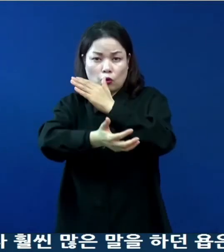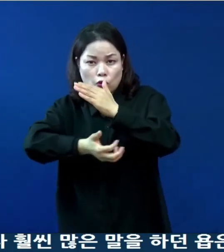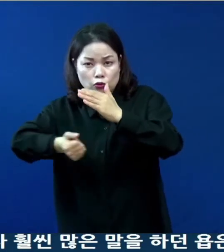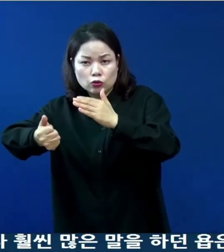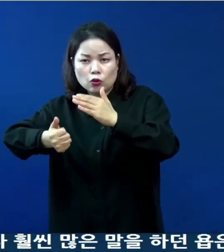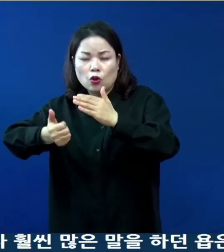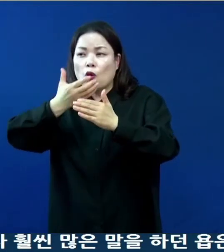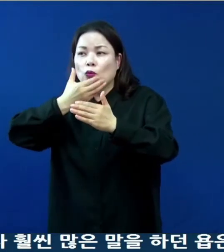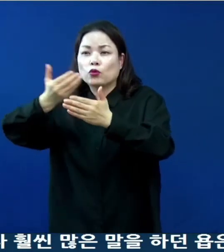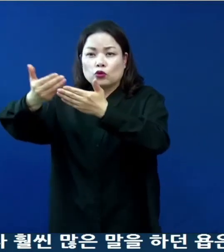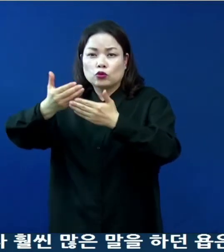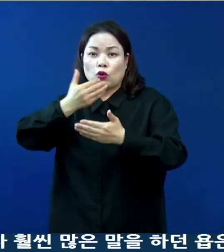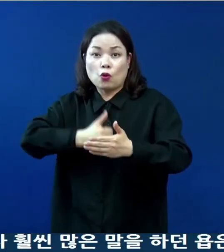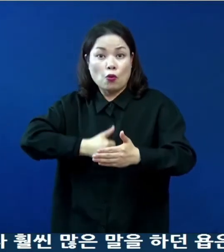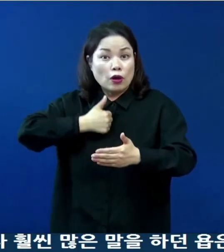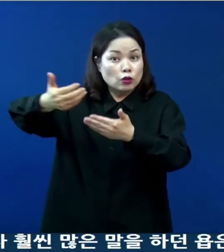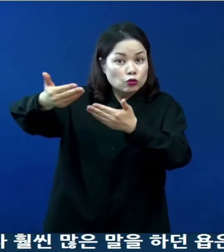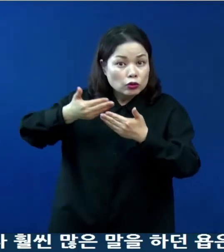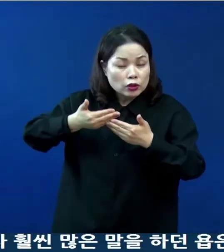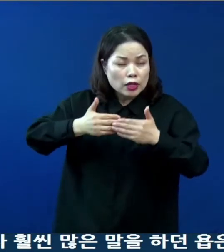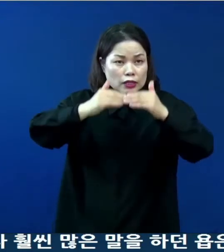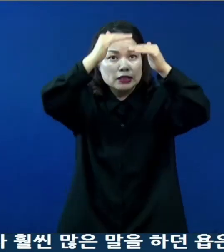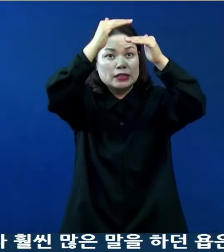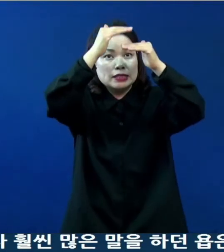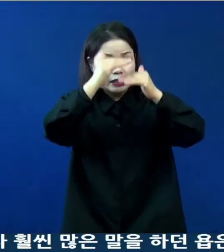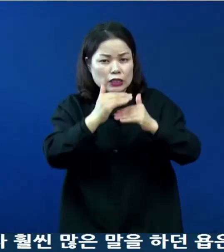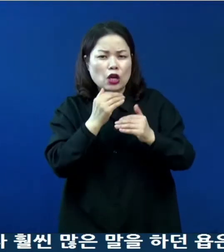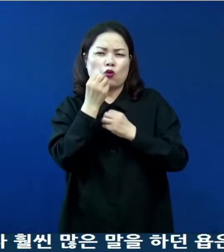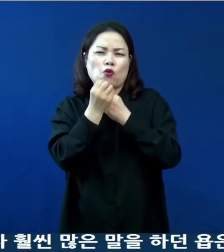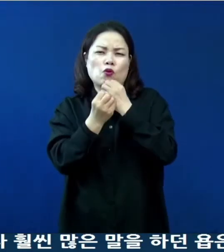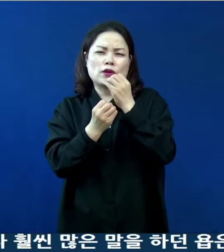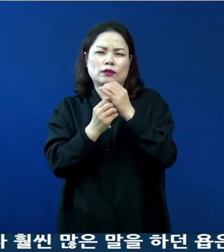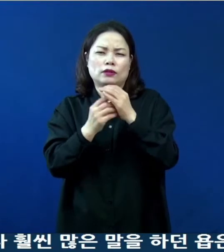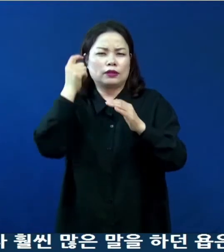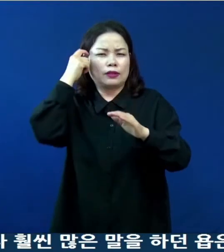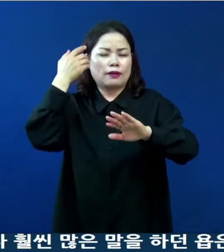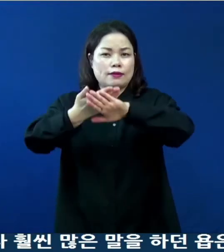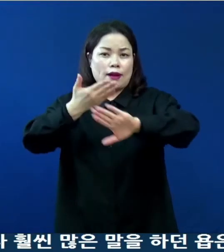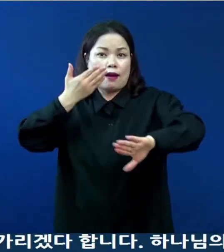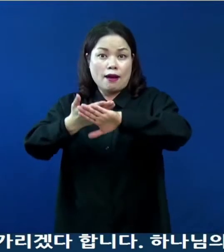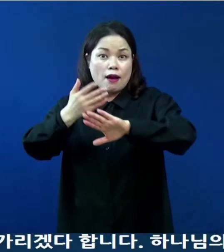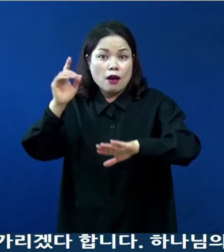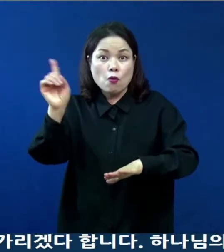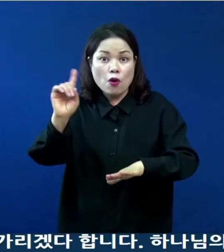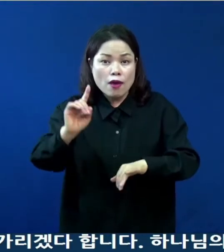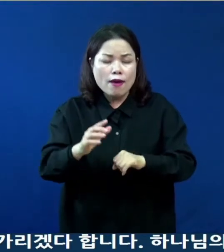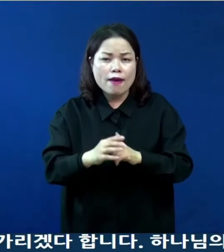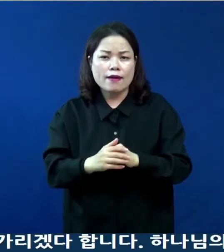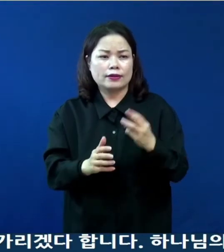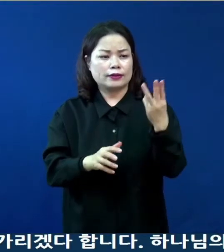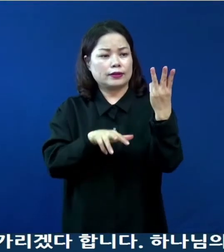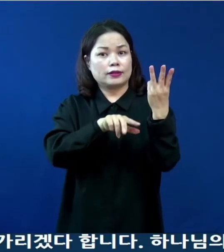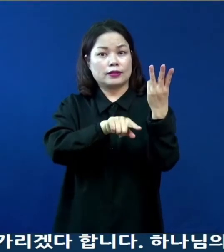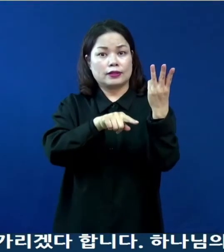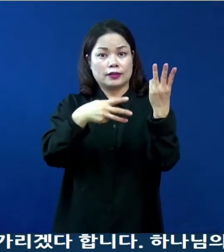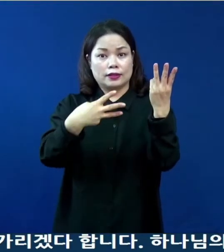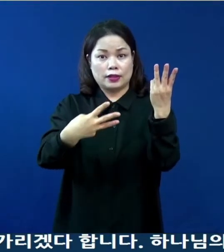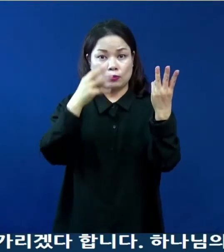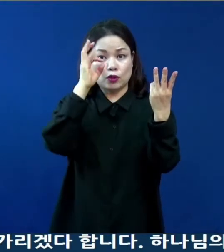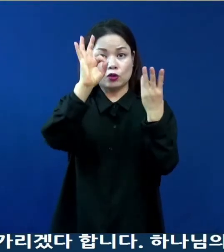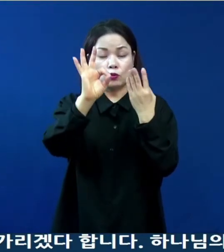화도 주시고. 그런데 오늘 이 본문에 나오는 이 고백은 차원이 완전히 다른 겁니다. 왜냐하면 3절을 한번